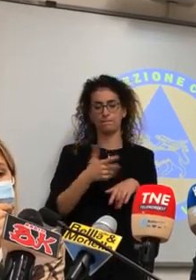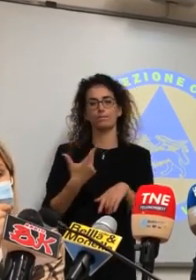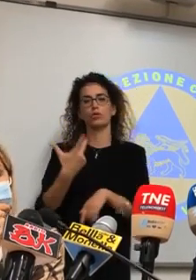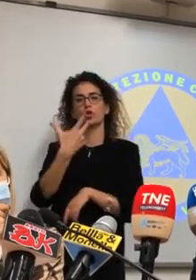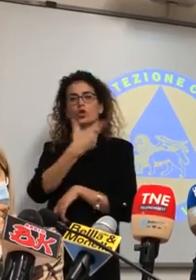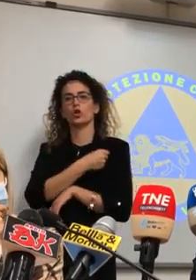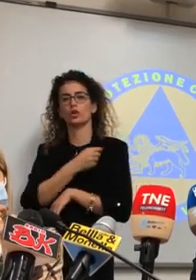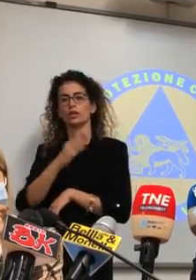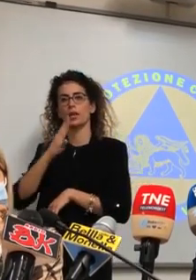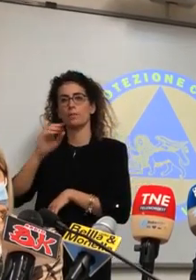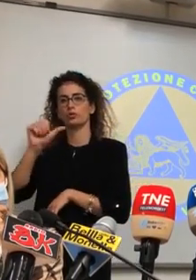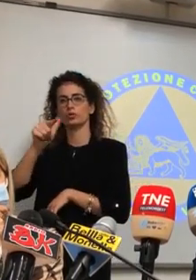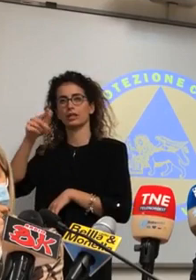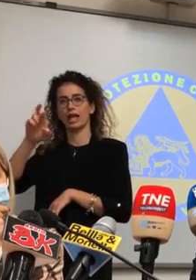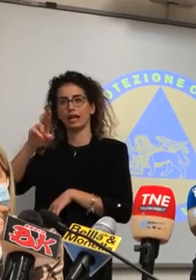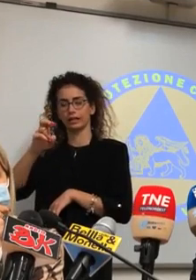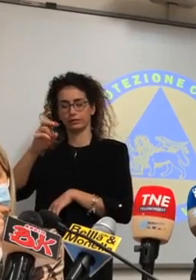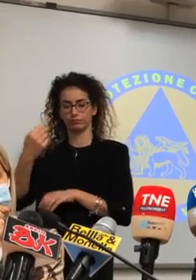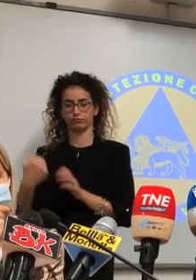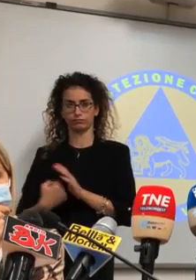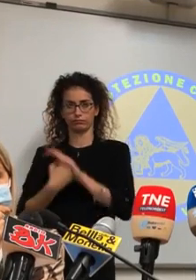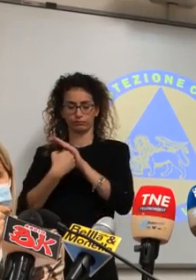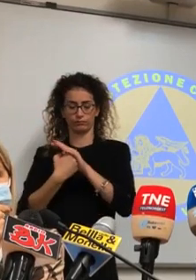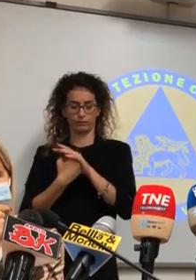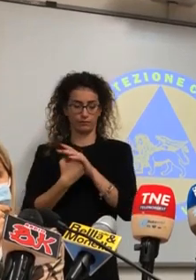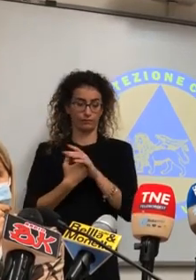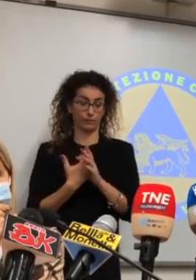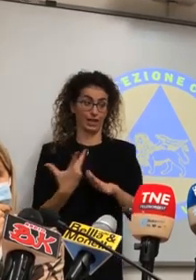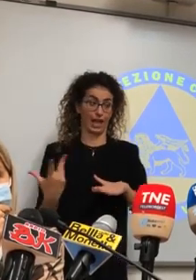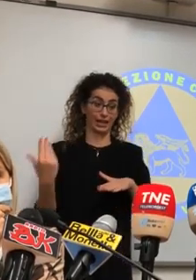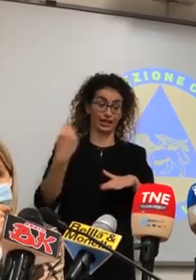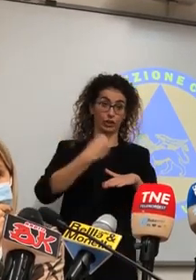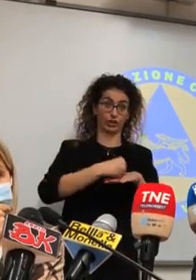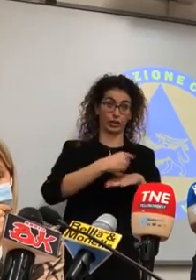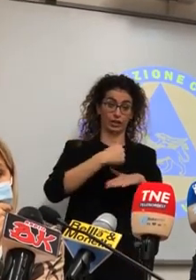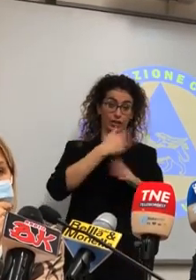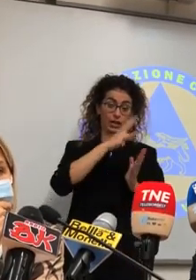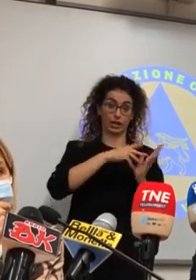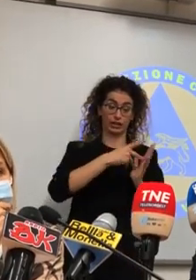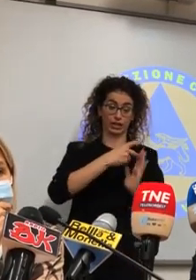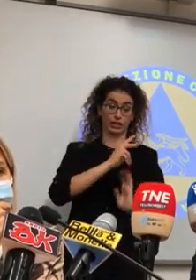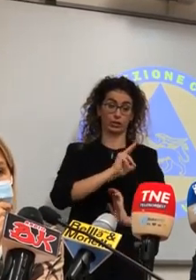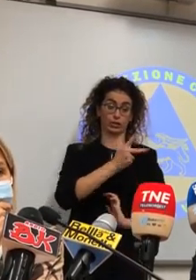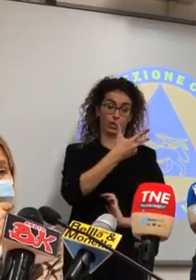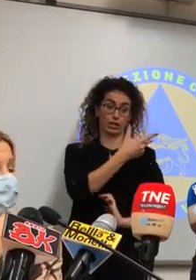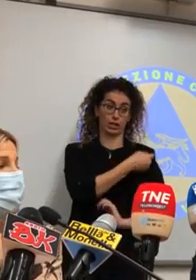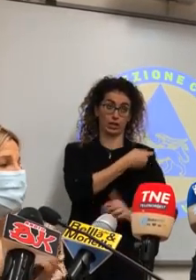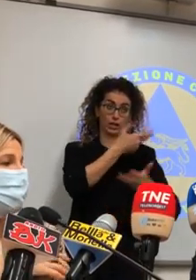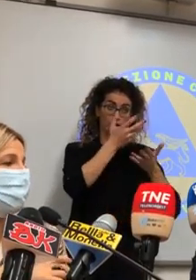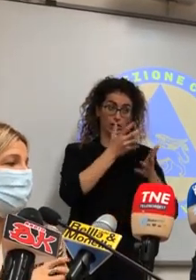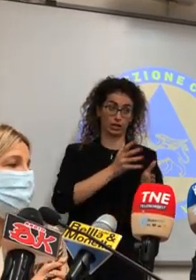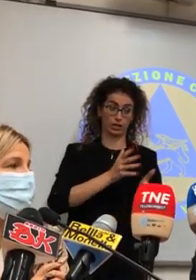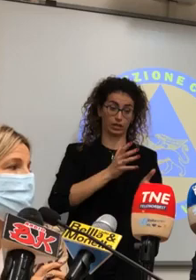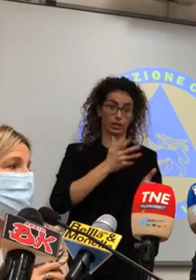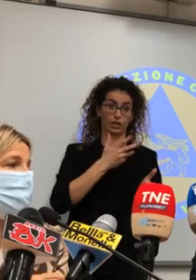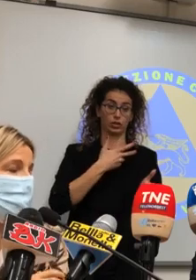addizionale con un calendario che significa completato con la terza dose, che ha una distanza